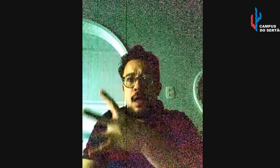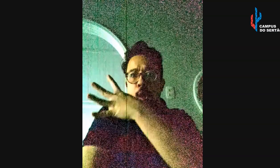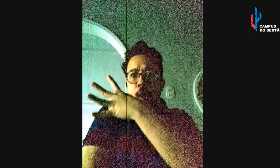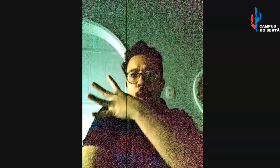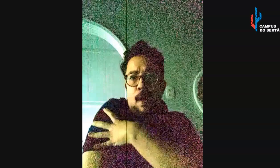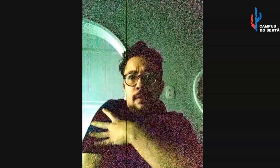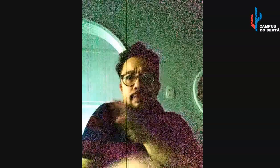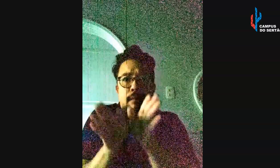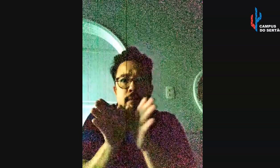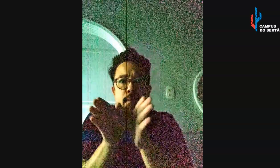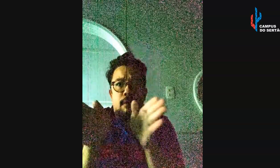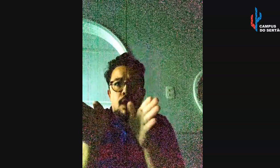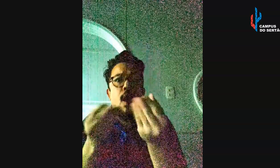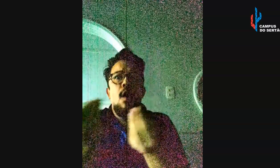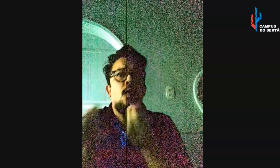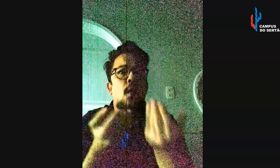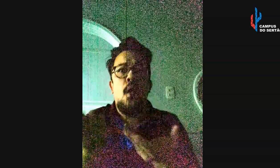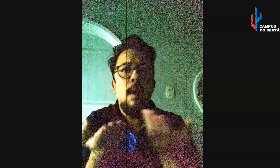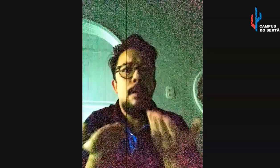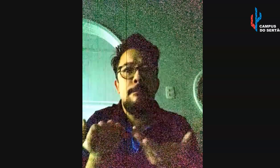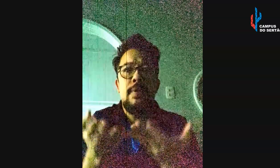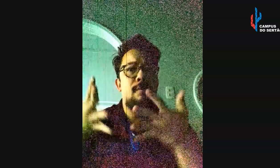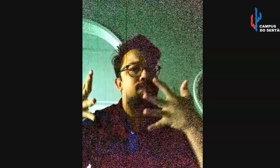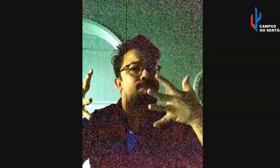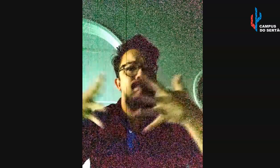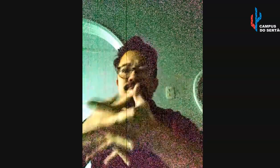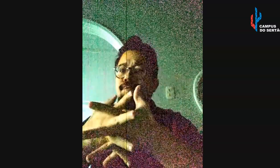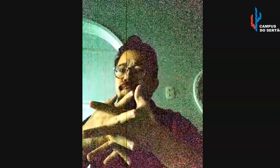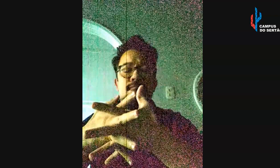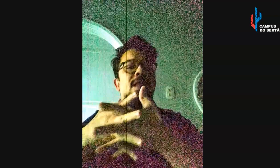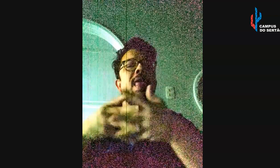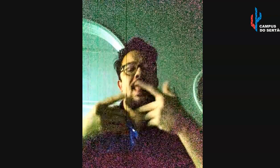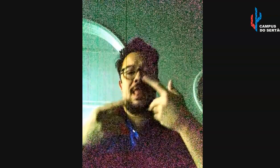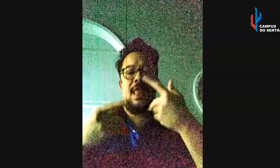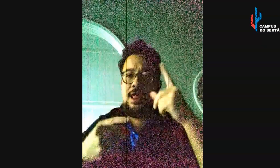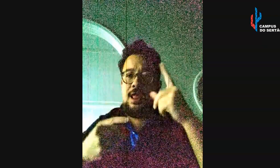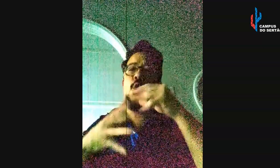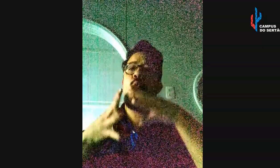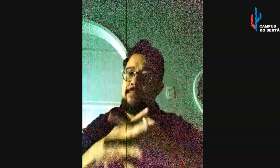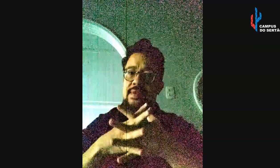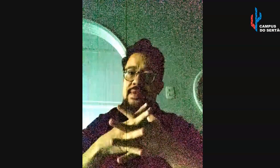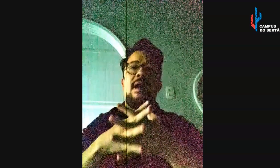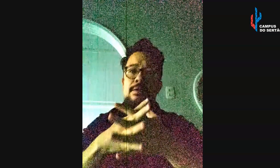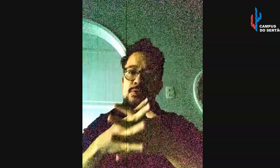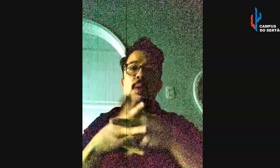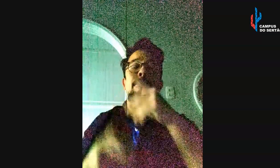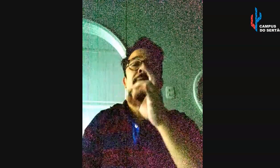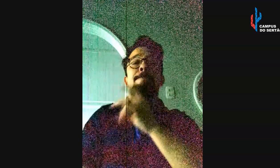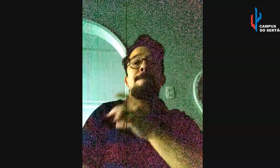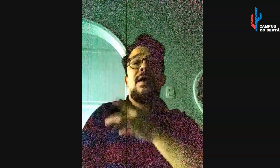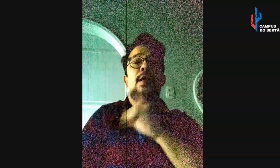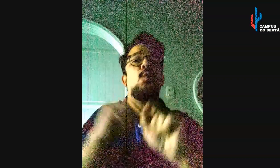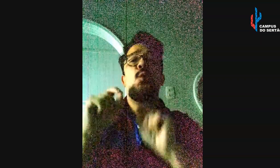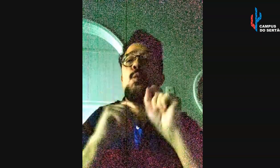que o professor de uma outra série vai conseguir se dividir e ensinar esses dois grupos de aluno? Então, essa confusão